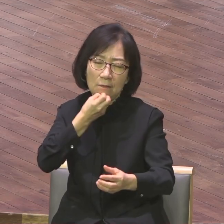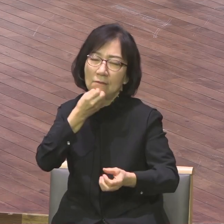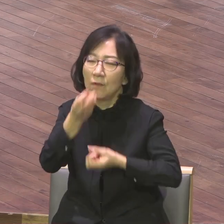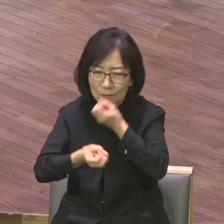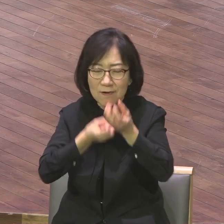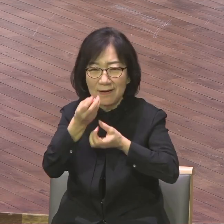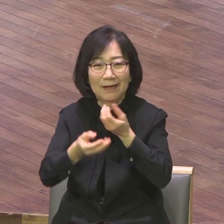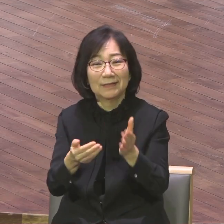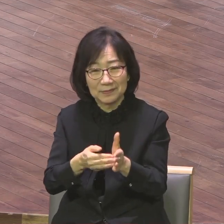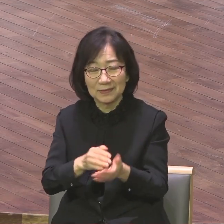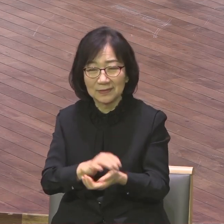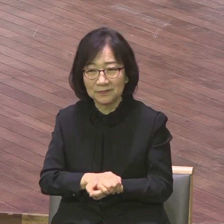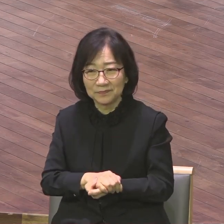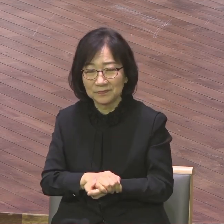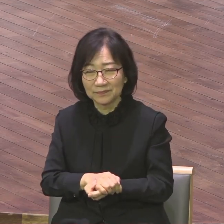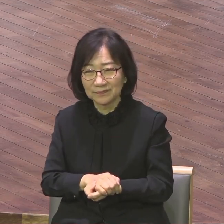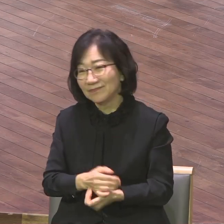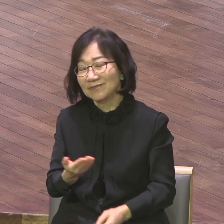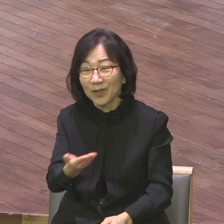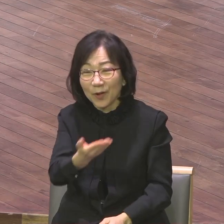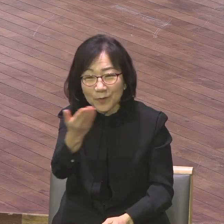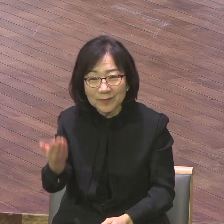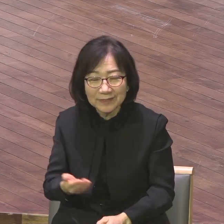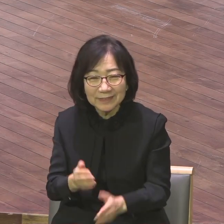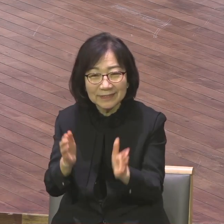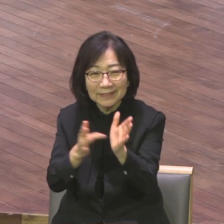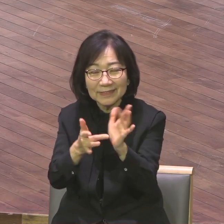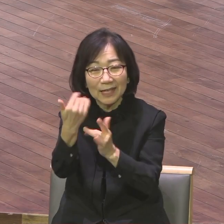예수 믿는 것이 심심하고 지루합니까?